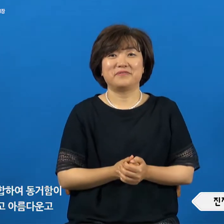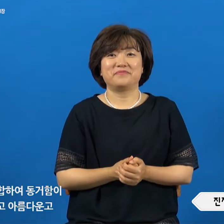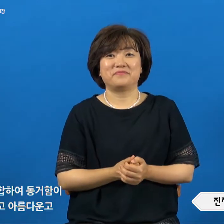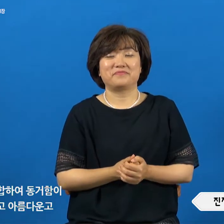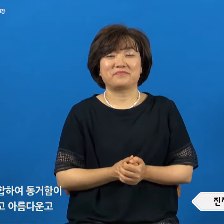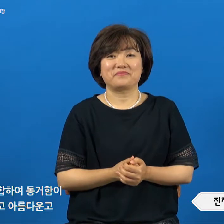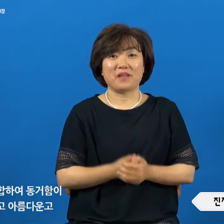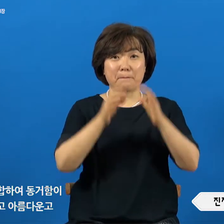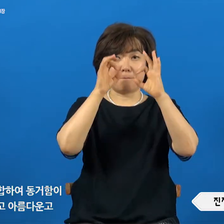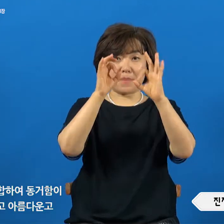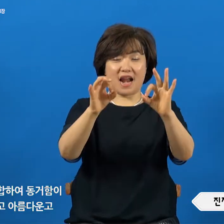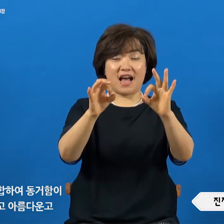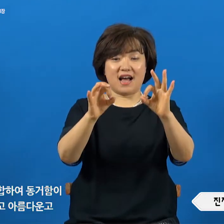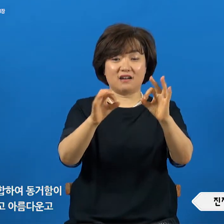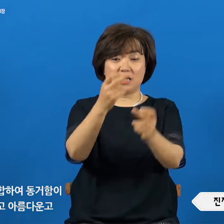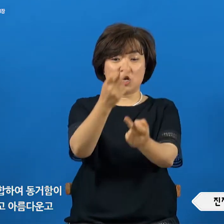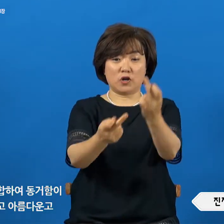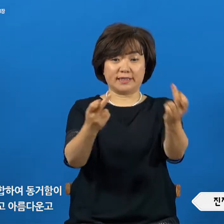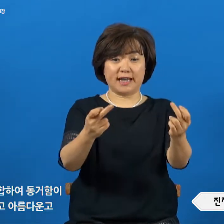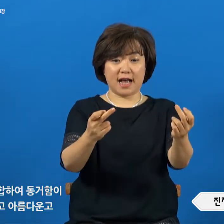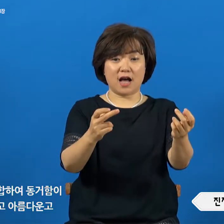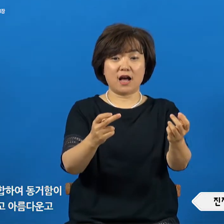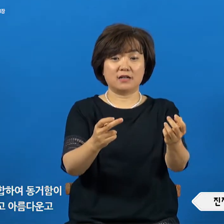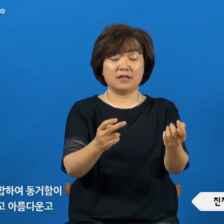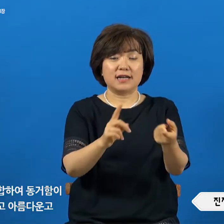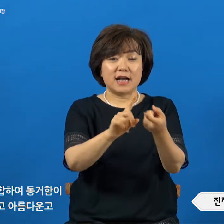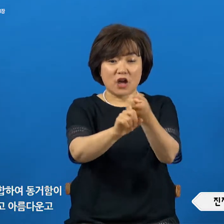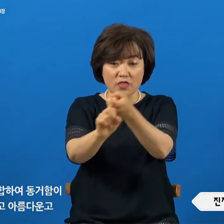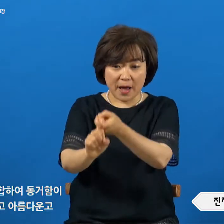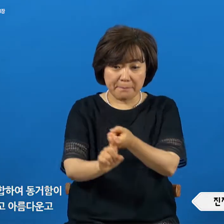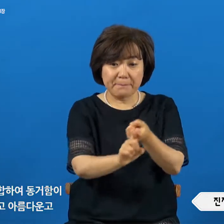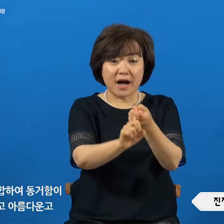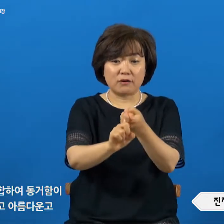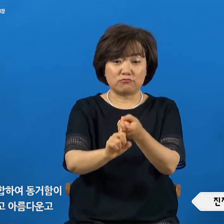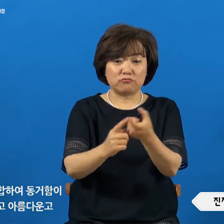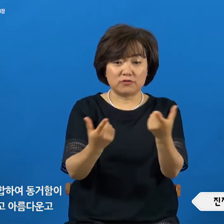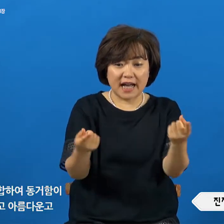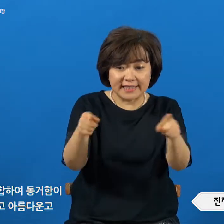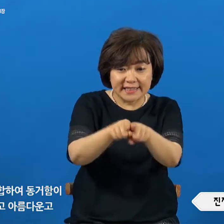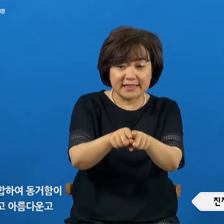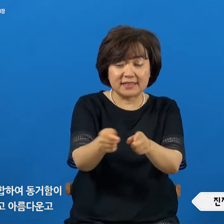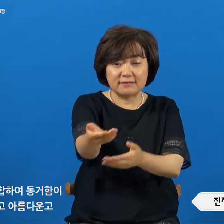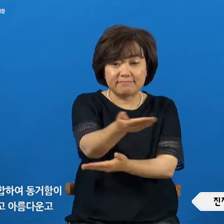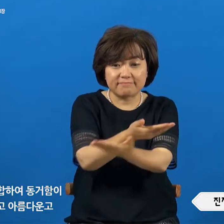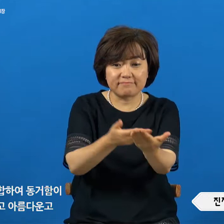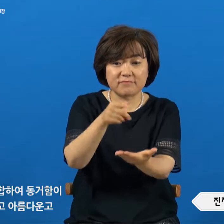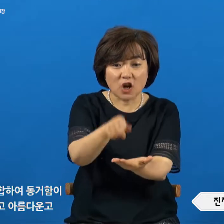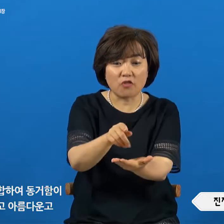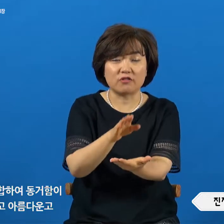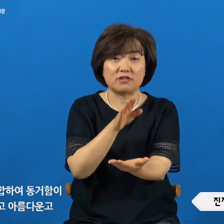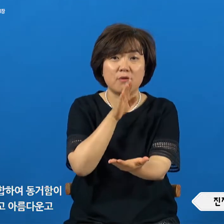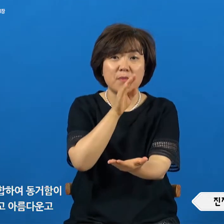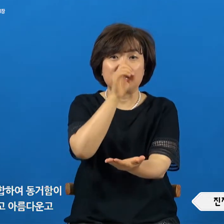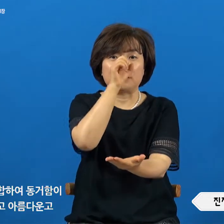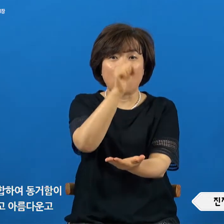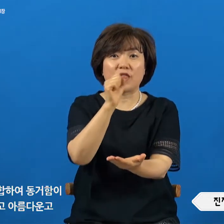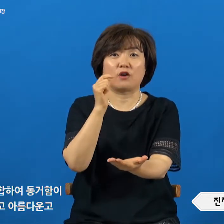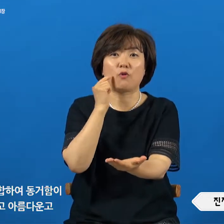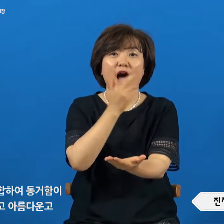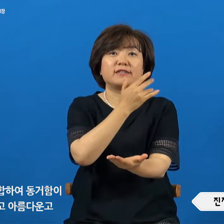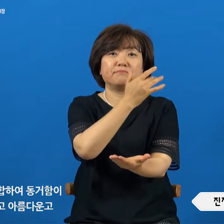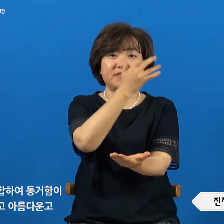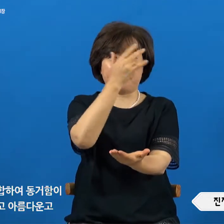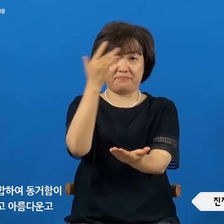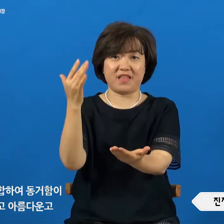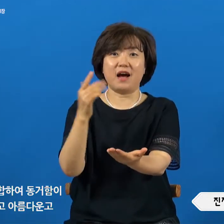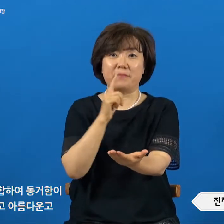설명합니다. 보라, 형제가 연합하여 동거함이 어찌 그리 선하고 아름다운고. 성경은